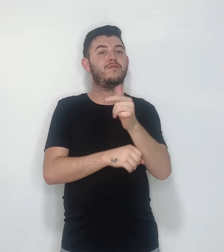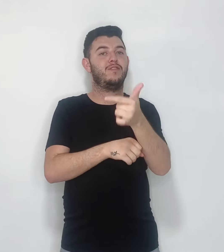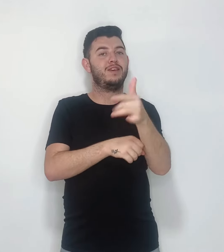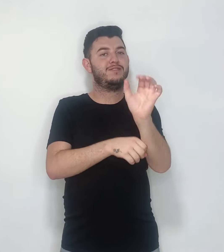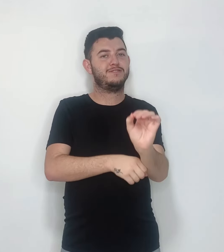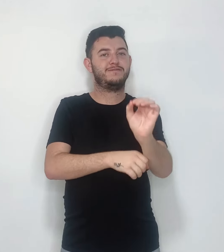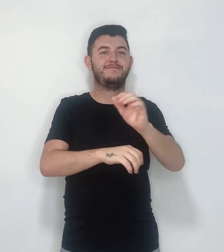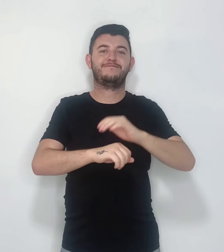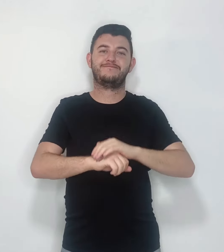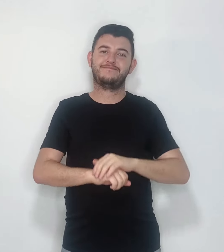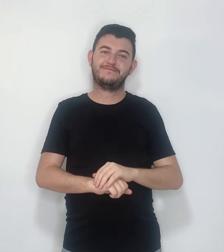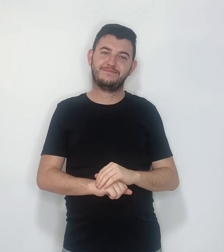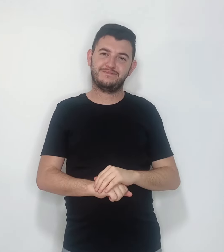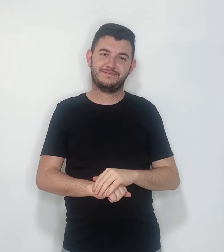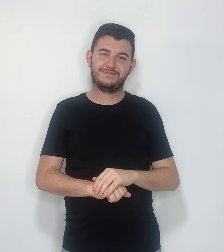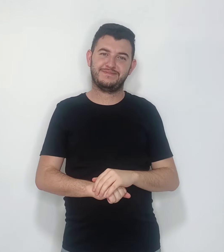do do do do Obrigado.